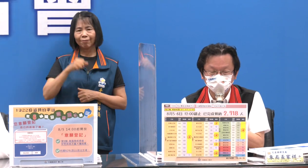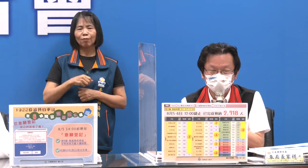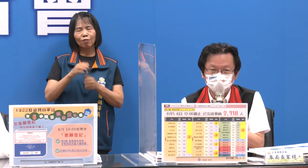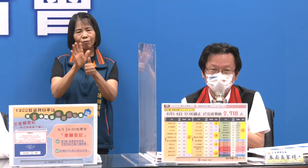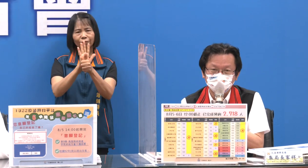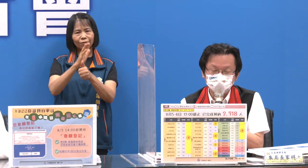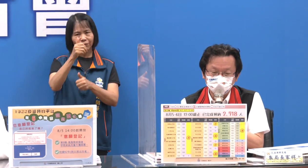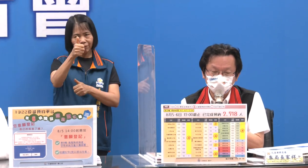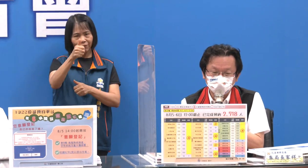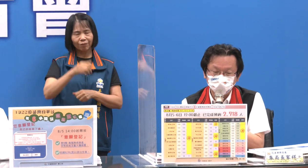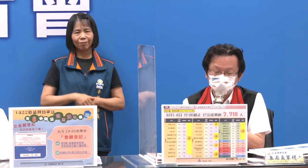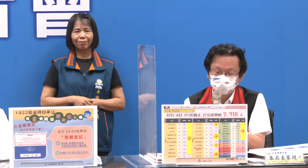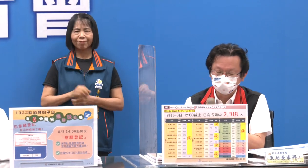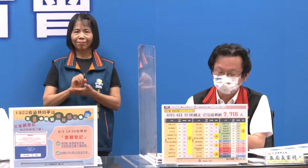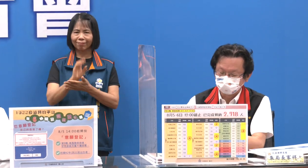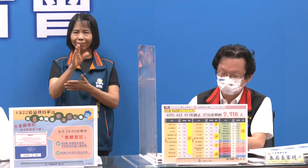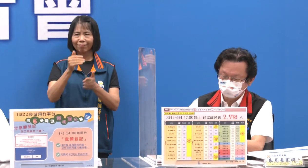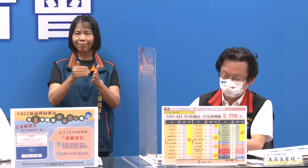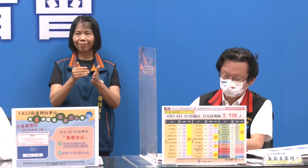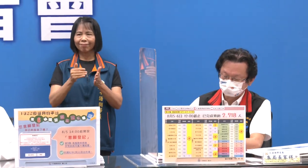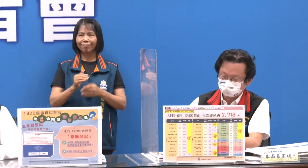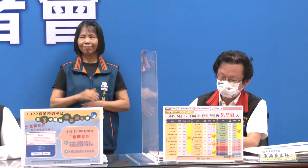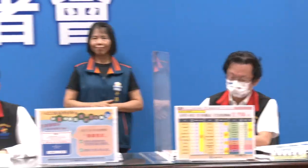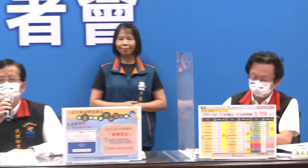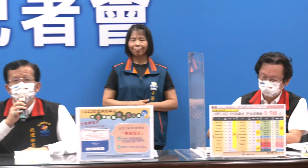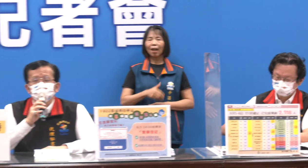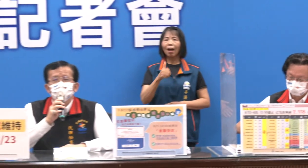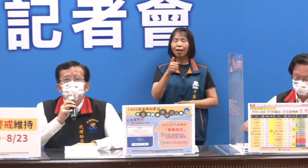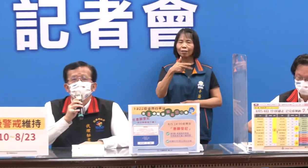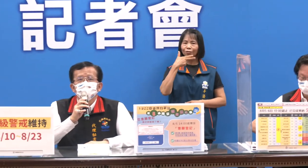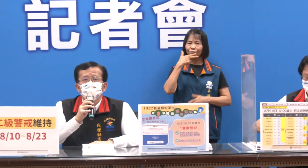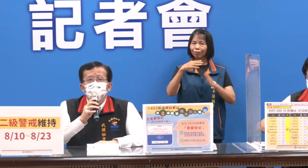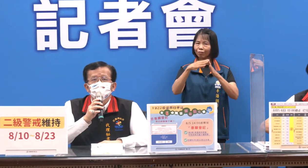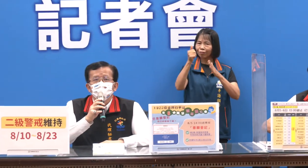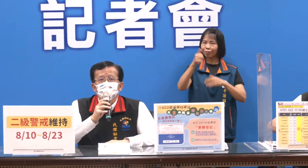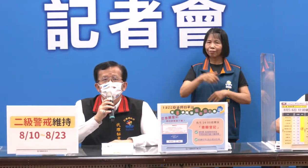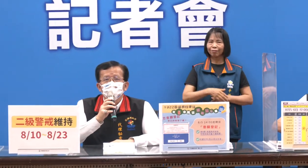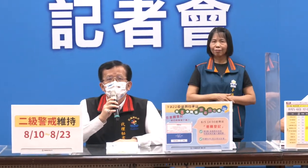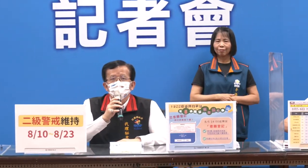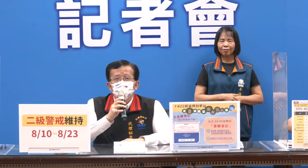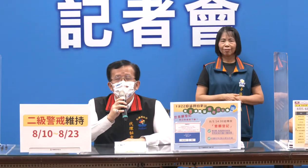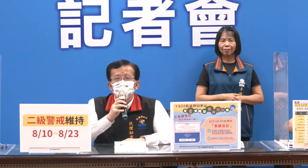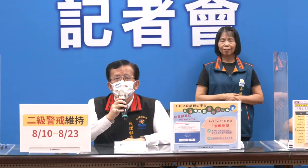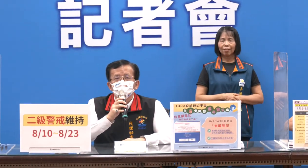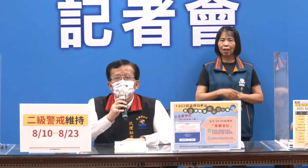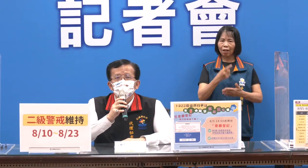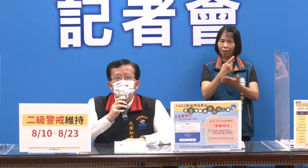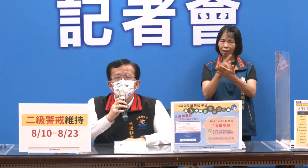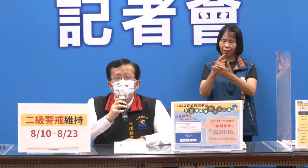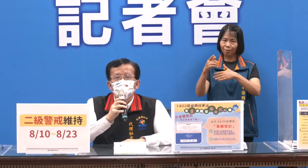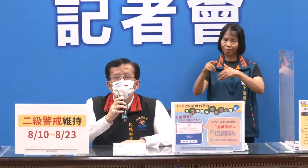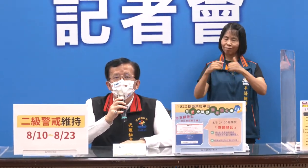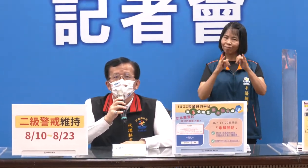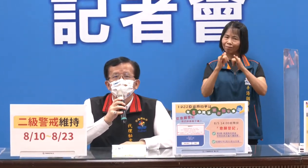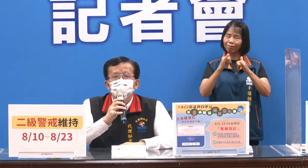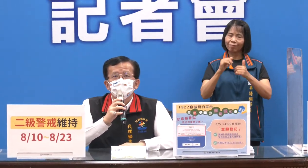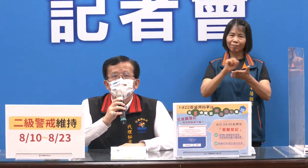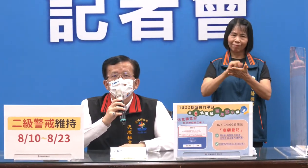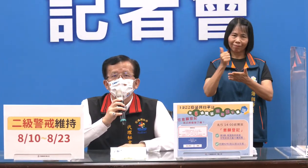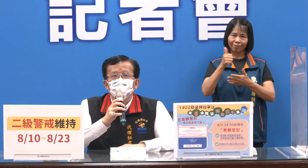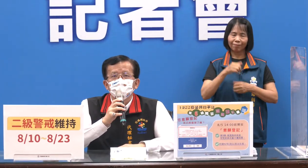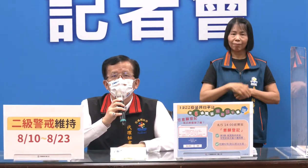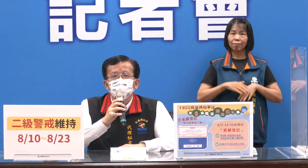个服务以上报告。 谢谢朱局长。各位乡亲各位媒体好朋